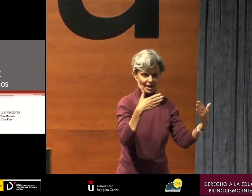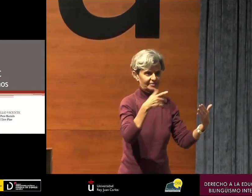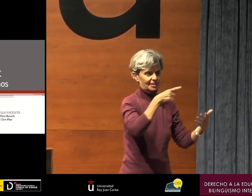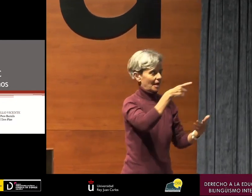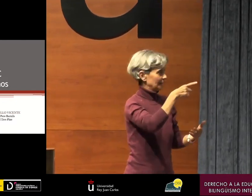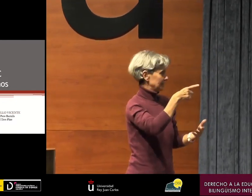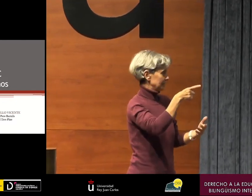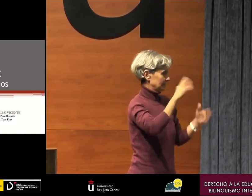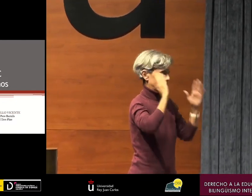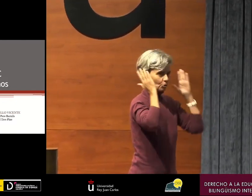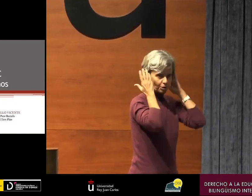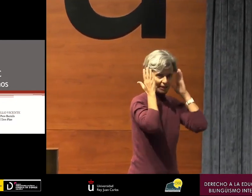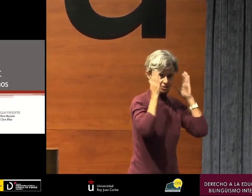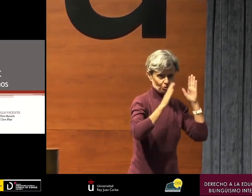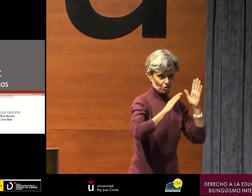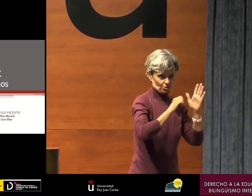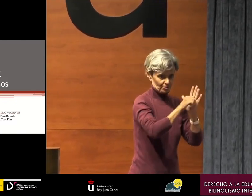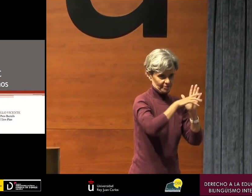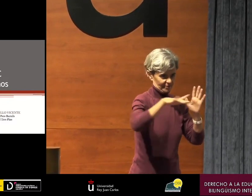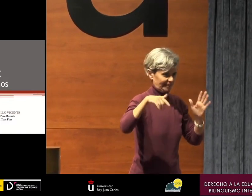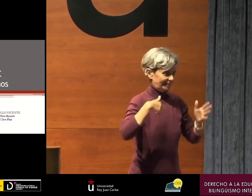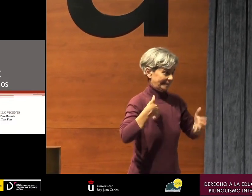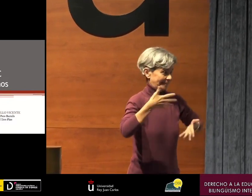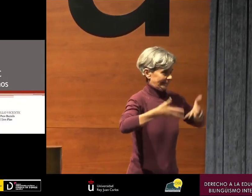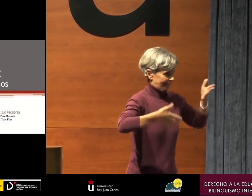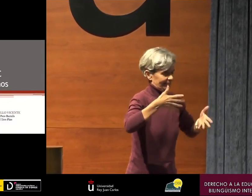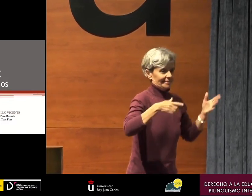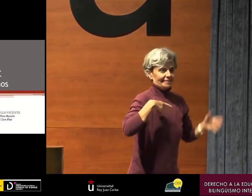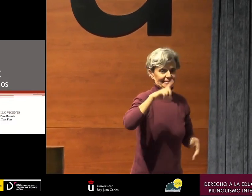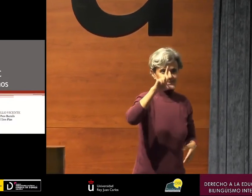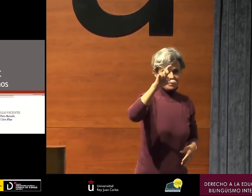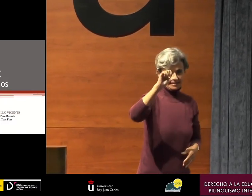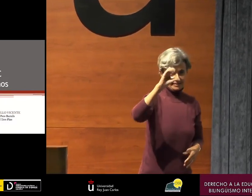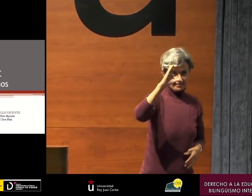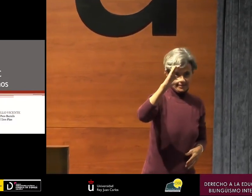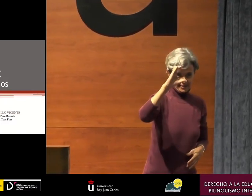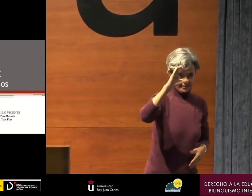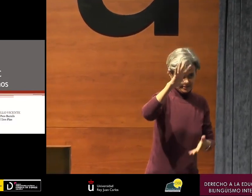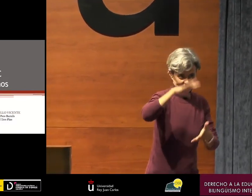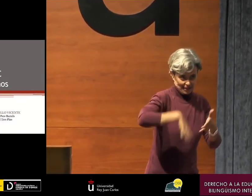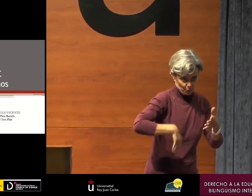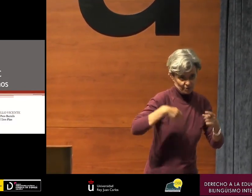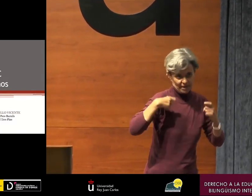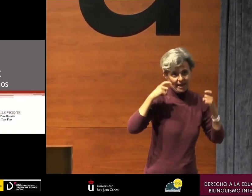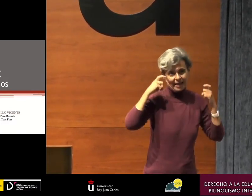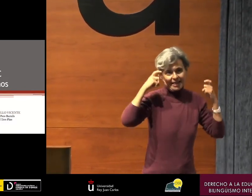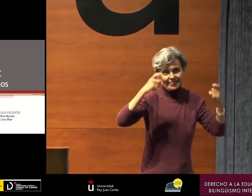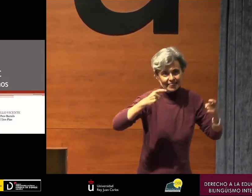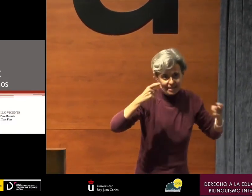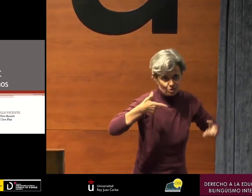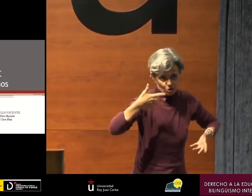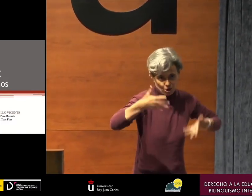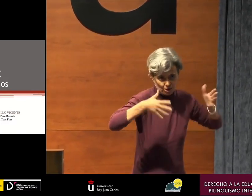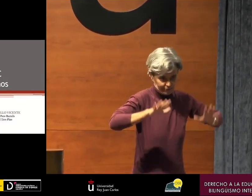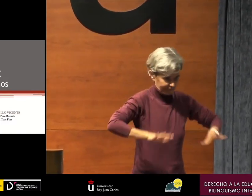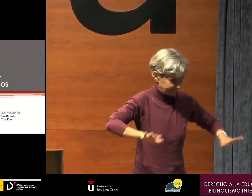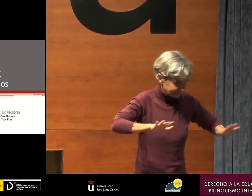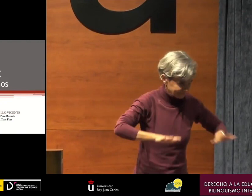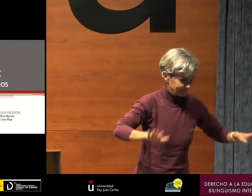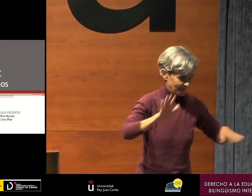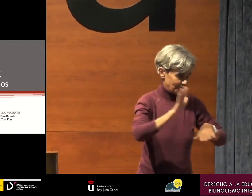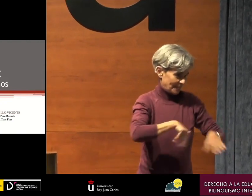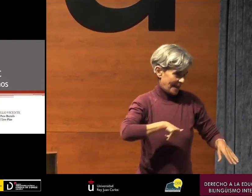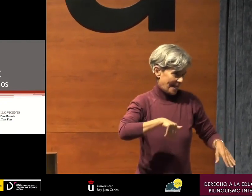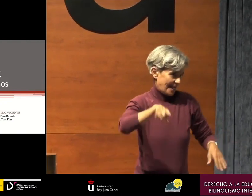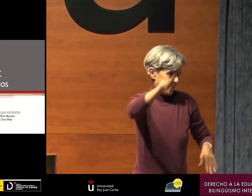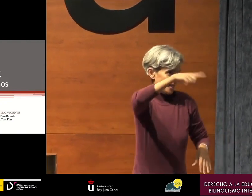en primer lugar, quiero dar las gracias al CNELSE por invitarme al Congreso. Deciros que yo